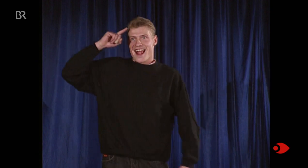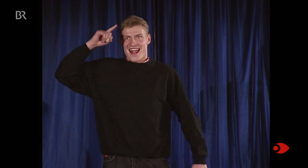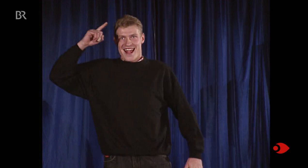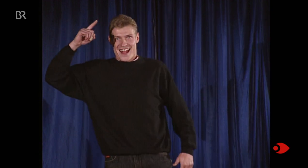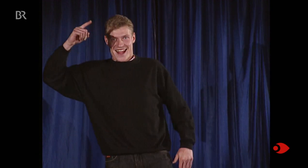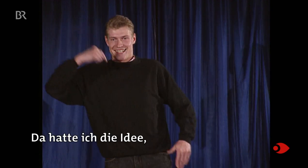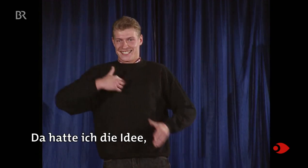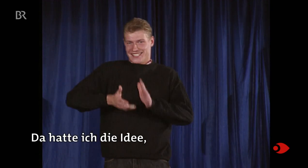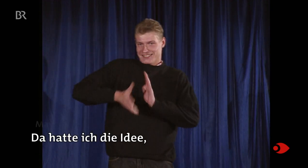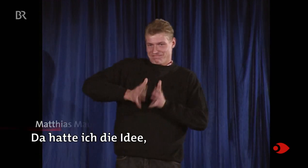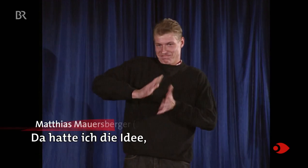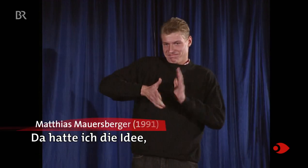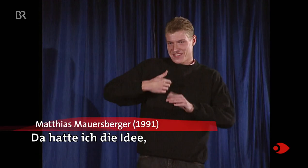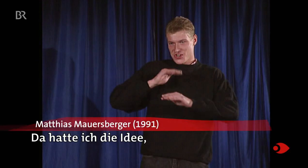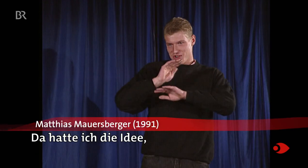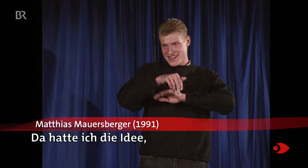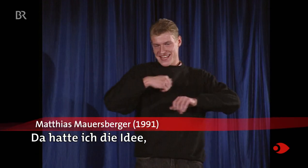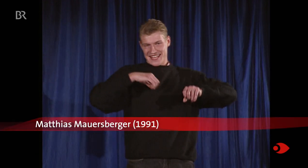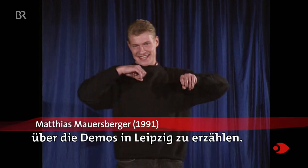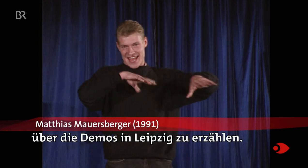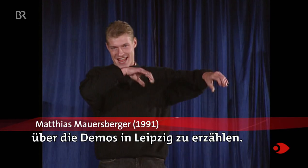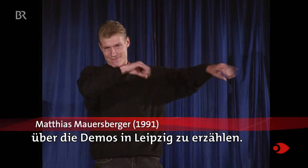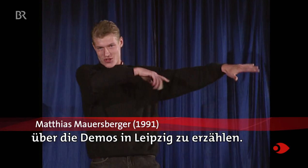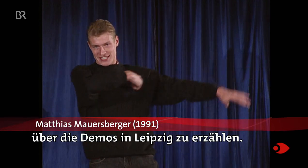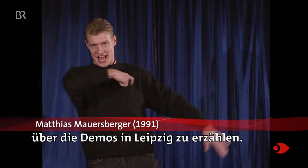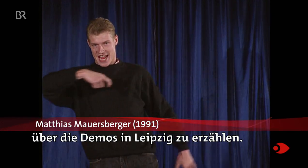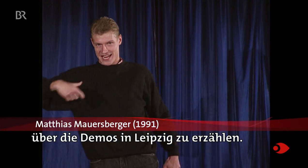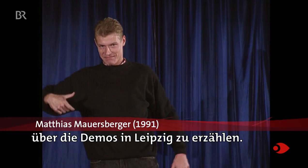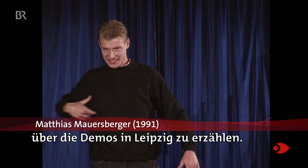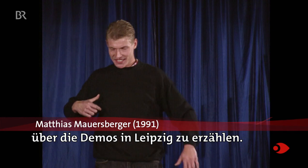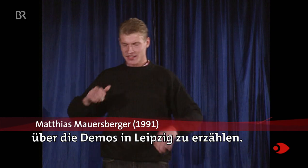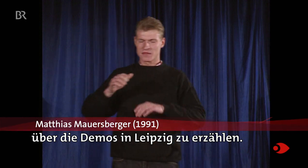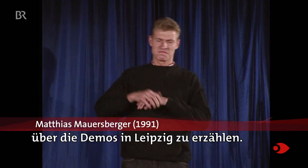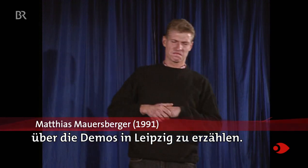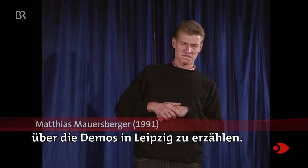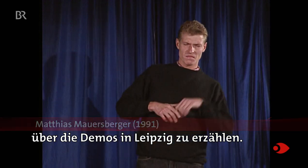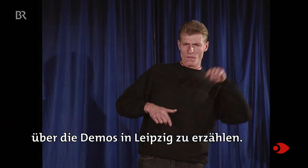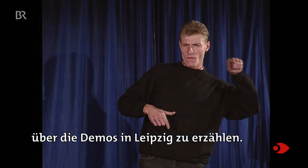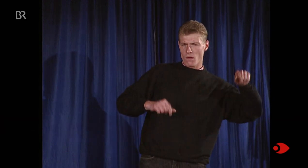Da hatte ich die Idee, über die Demos in Leipzig zu erzählen.